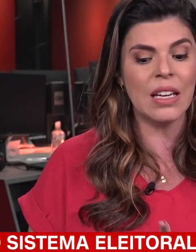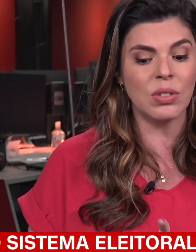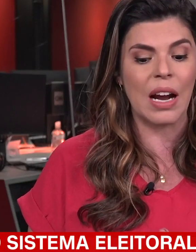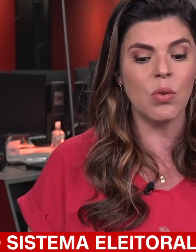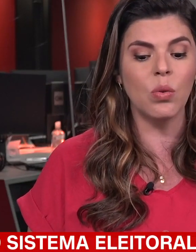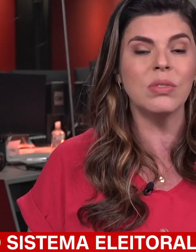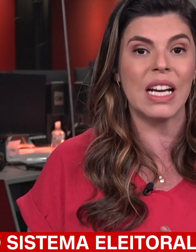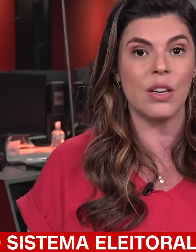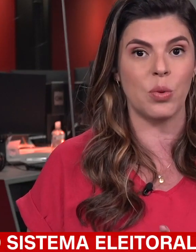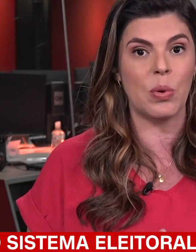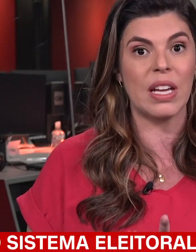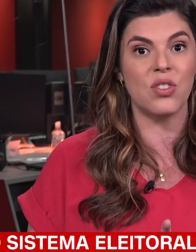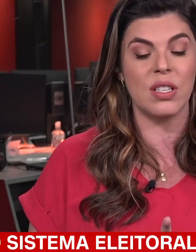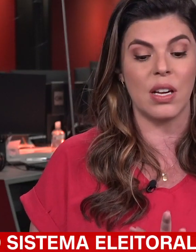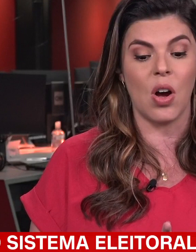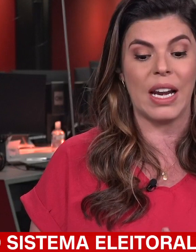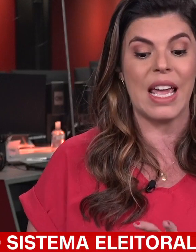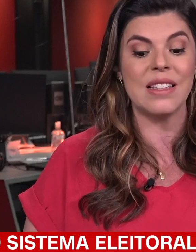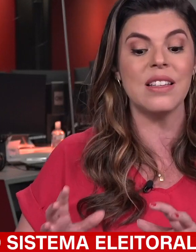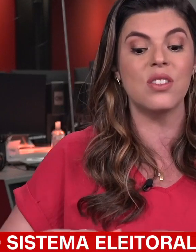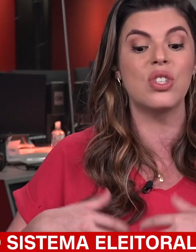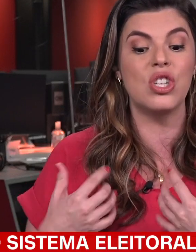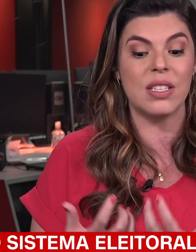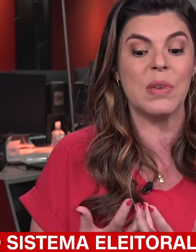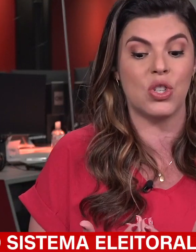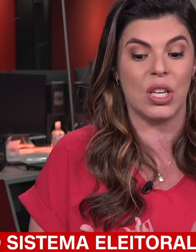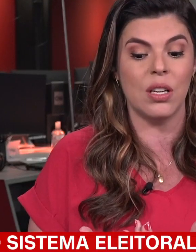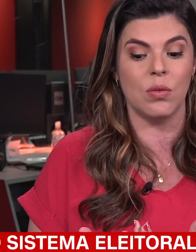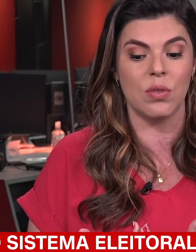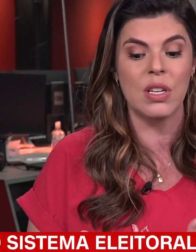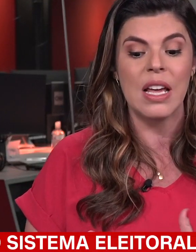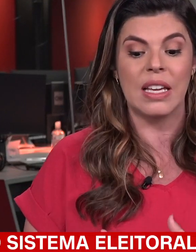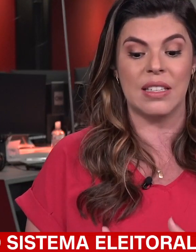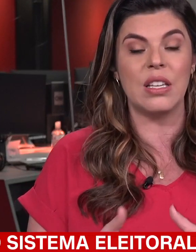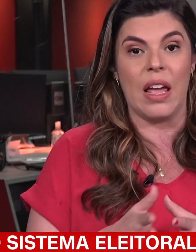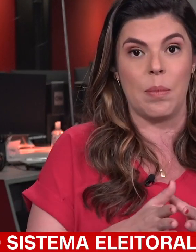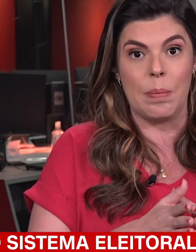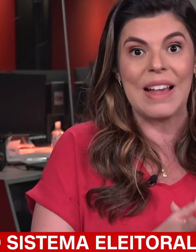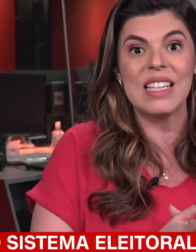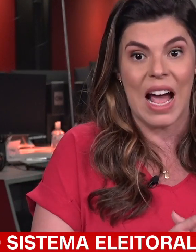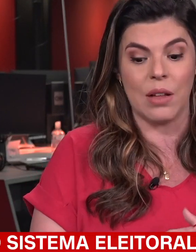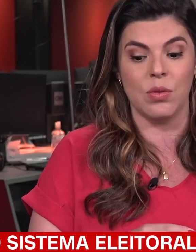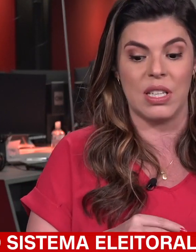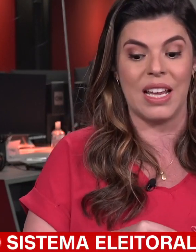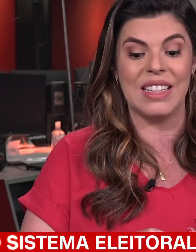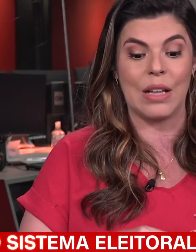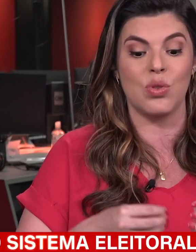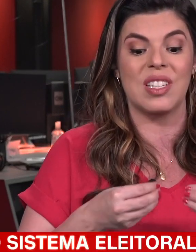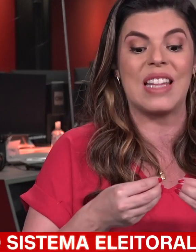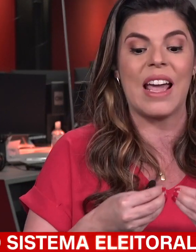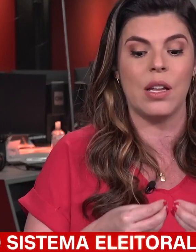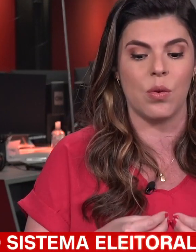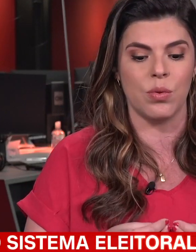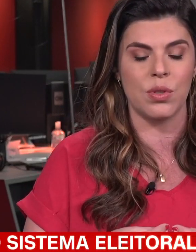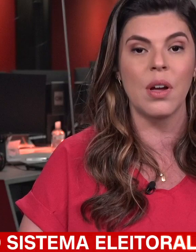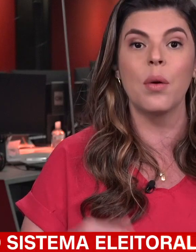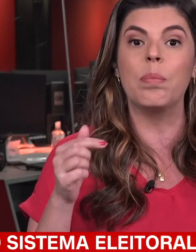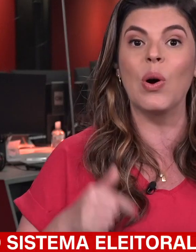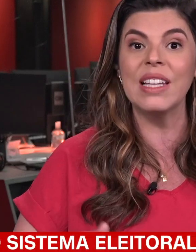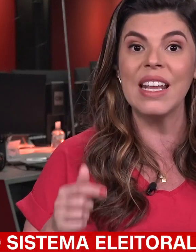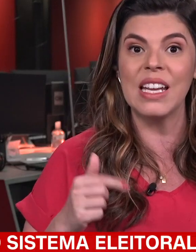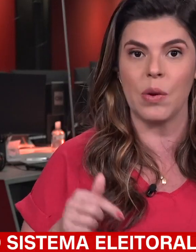E aí eu trago um trecho porque eles dizem Olha esses desmentidos que é baseados né e dados